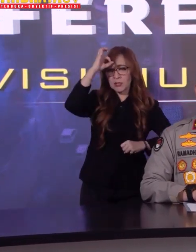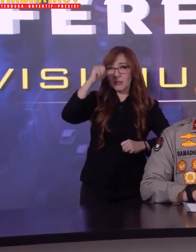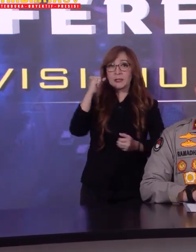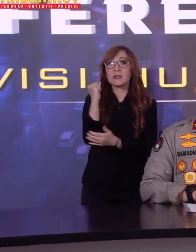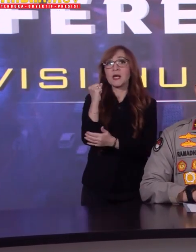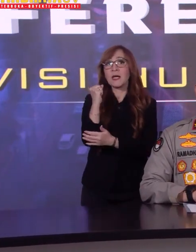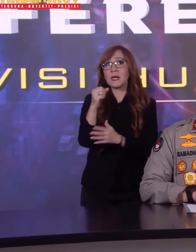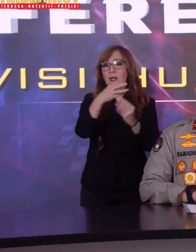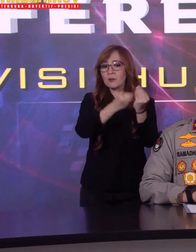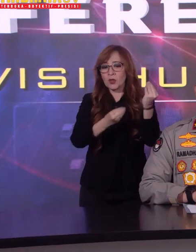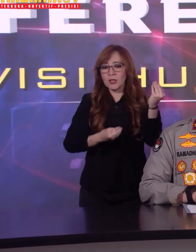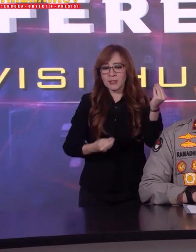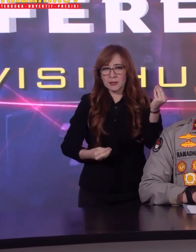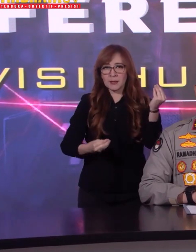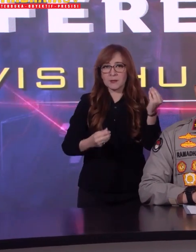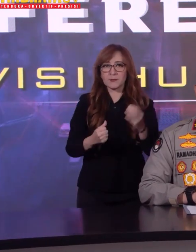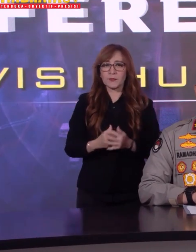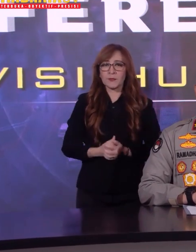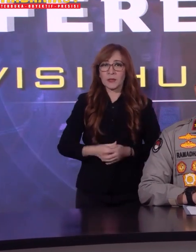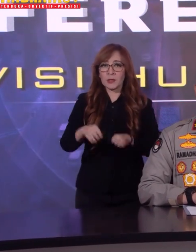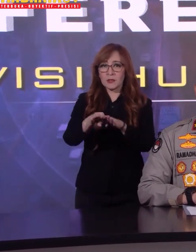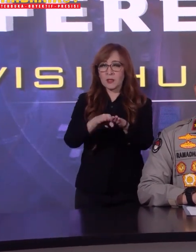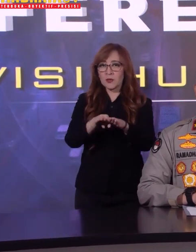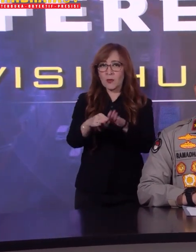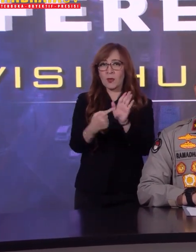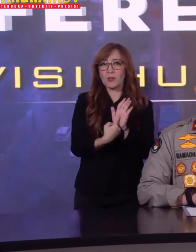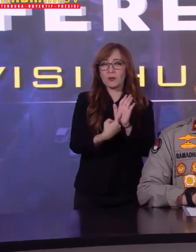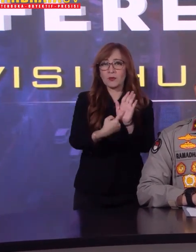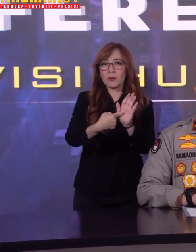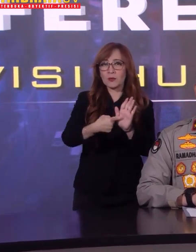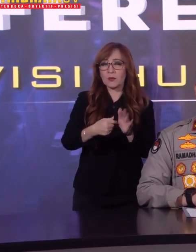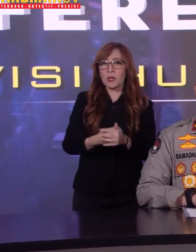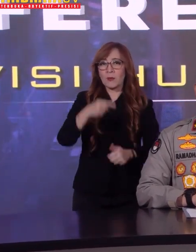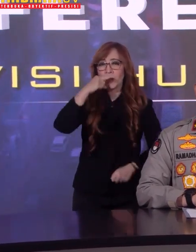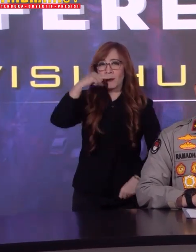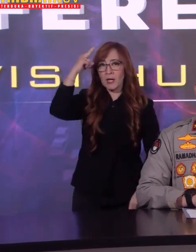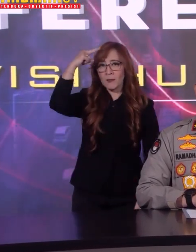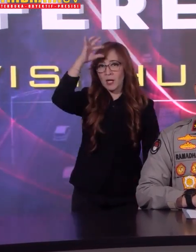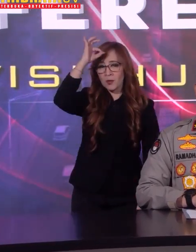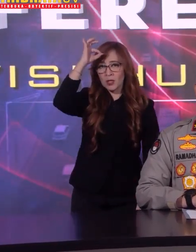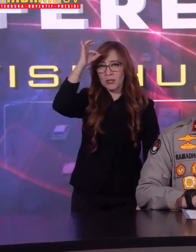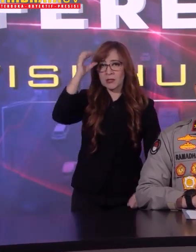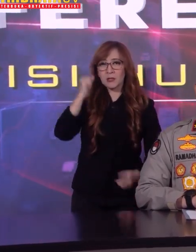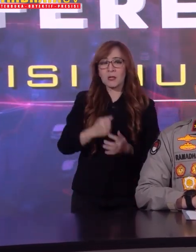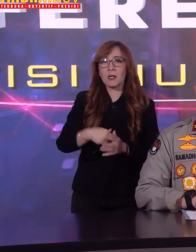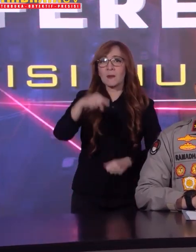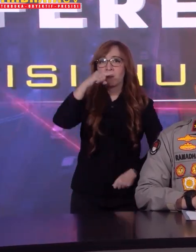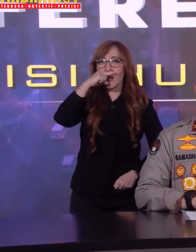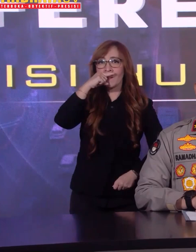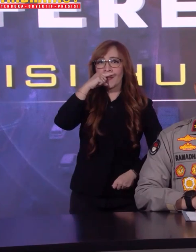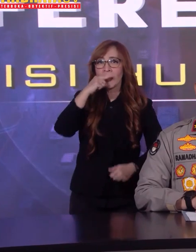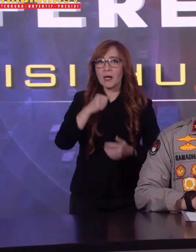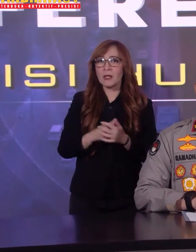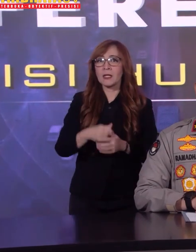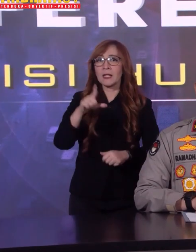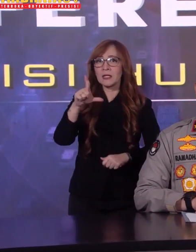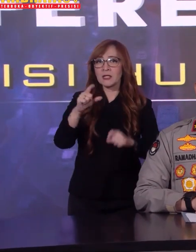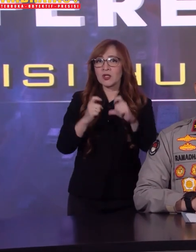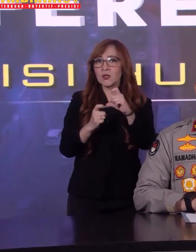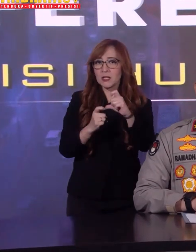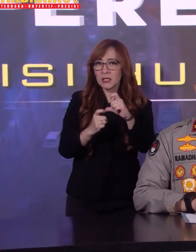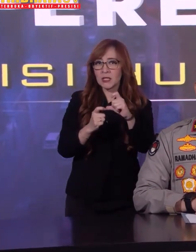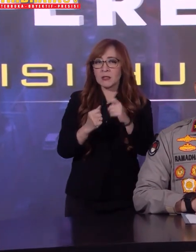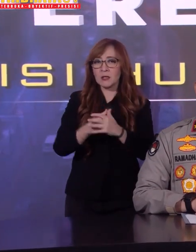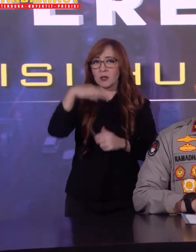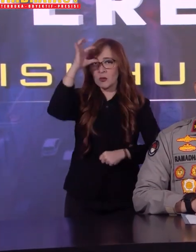Polda jajaran bahwa sesuai petunjuk kaplri Jenderal polisi Dres listio Sigit prabo m.si